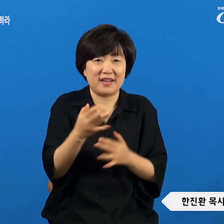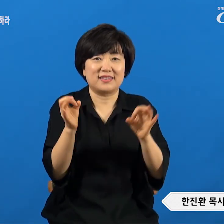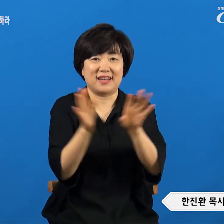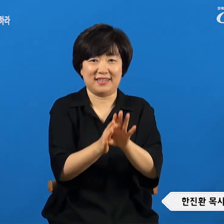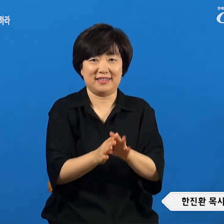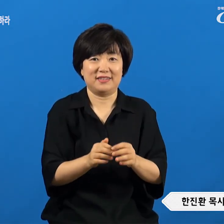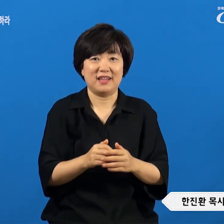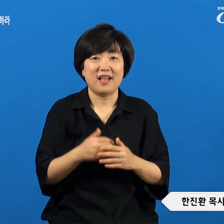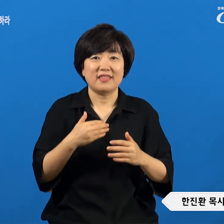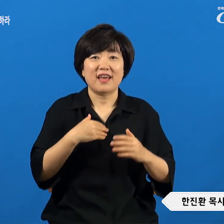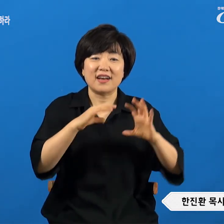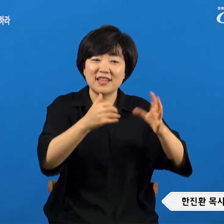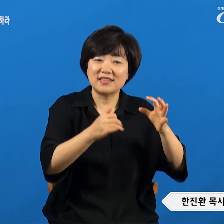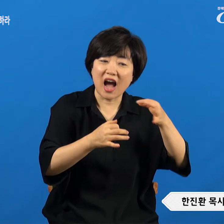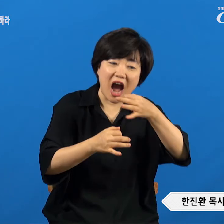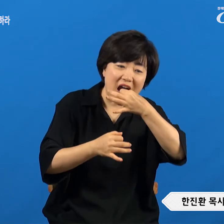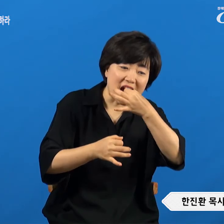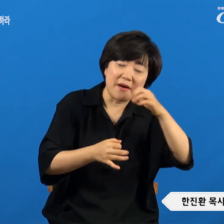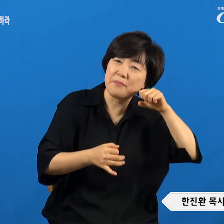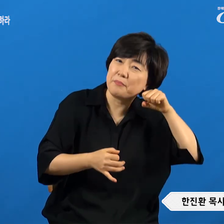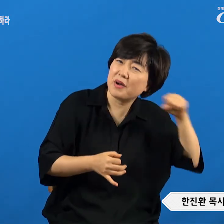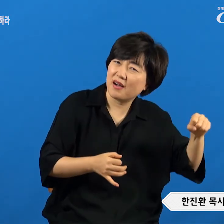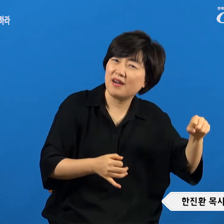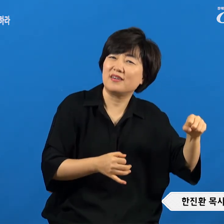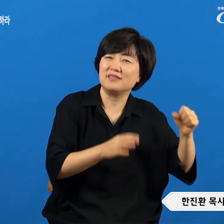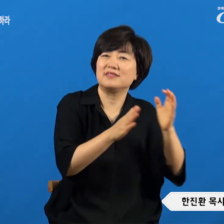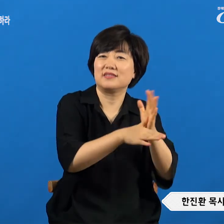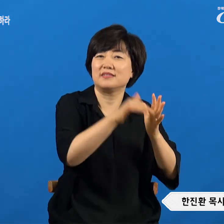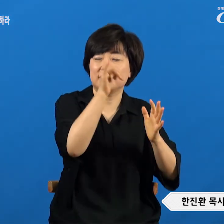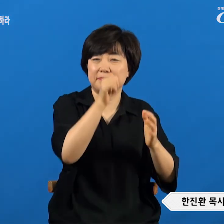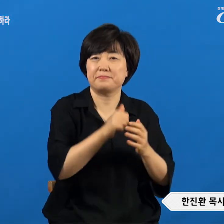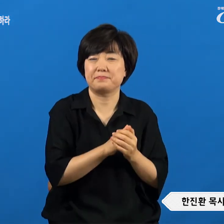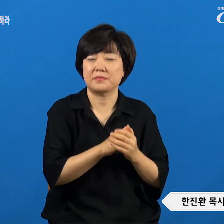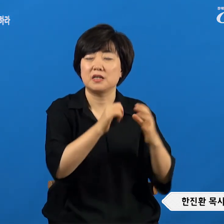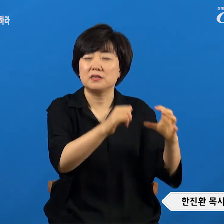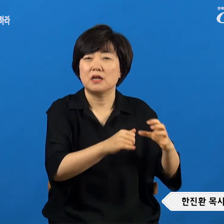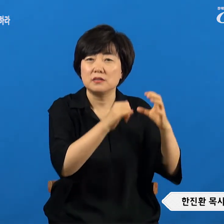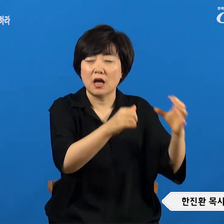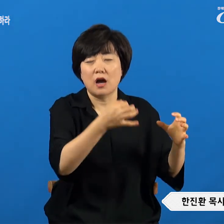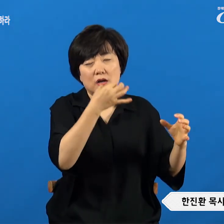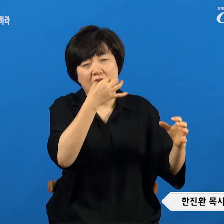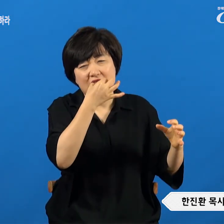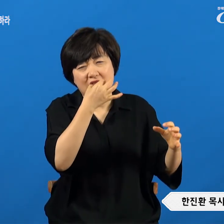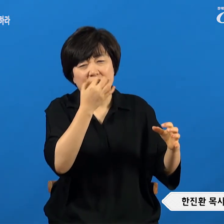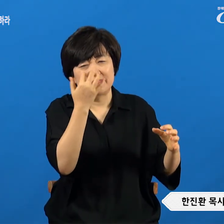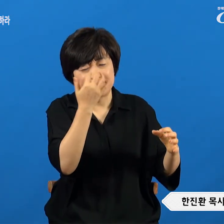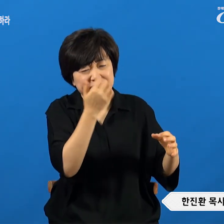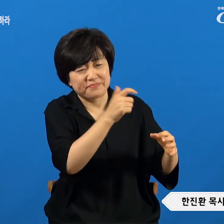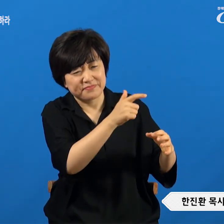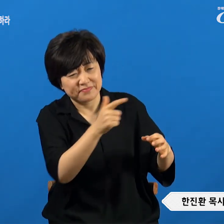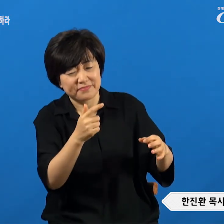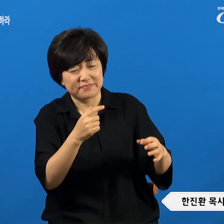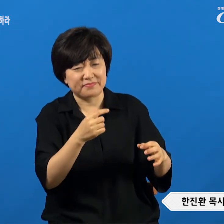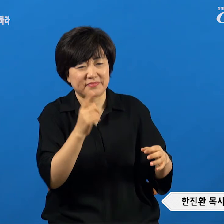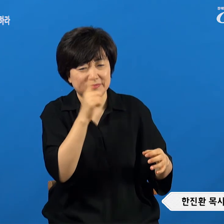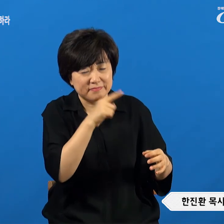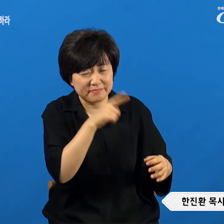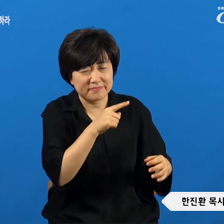우리가 세상 욕심에 얽매여 살 때가 얼마나 많습니까? 세상 정욕에 얽매여서 살 때가 얼마나